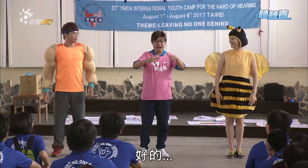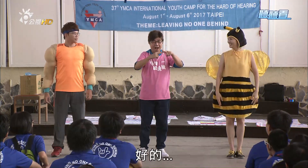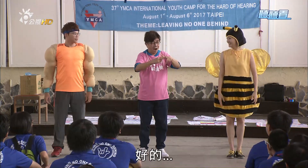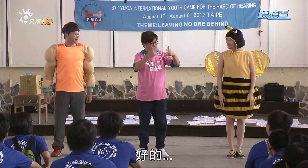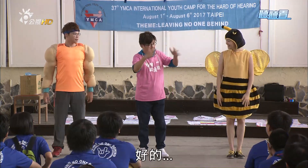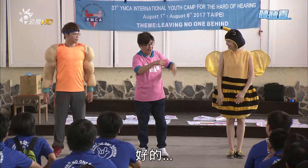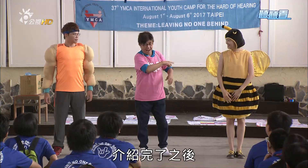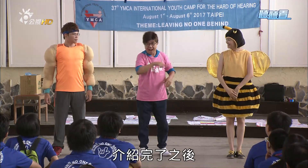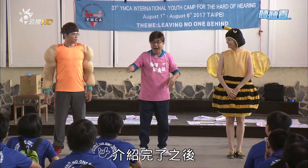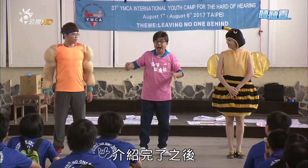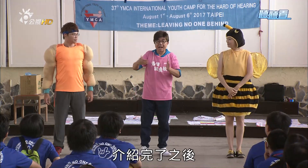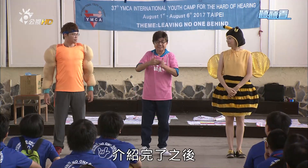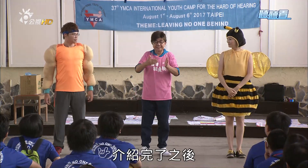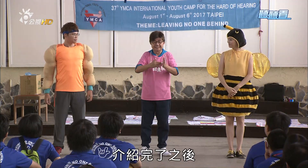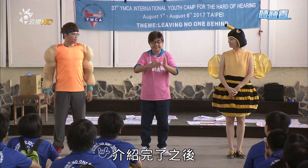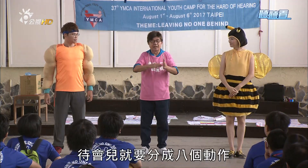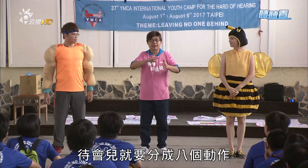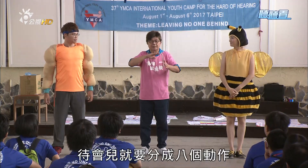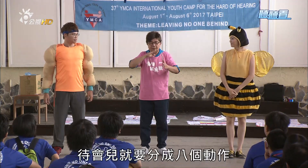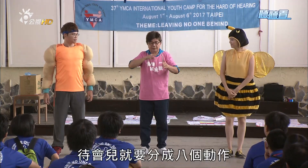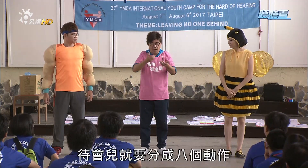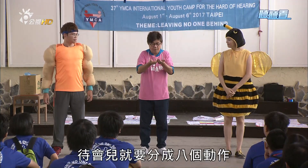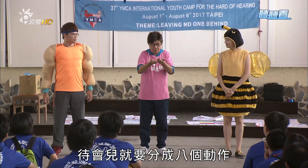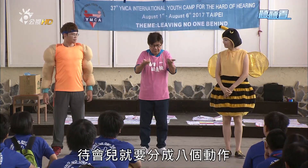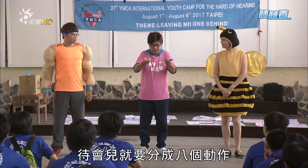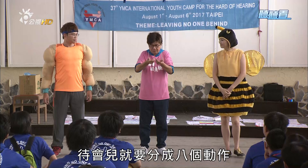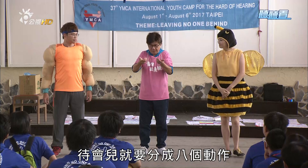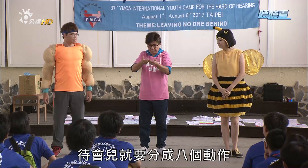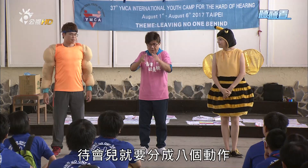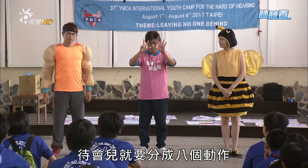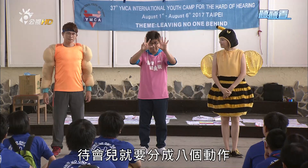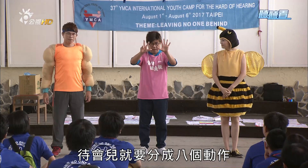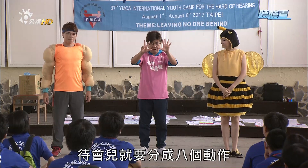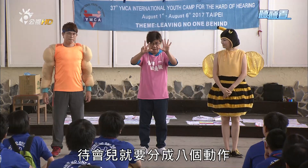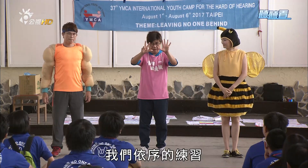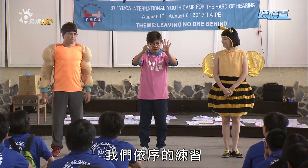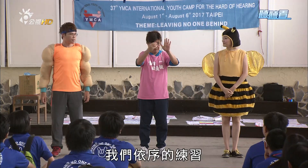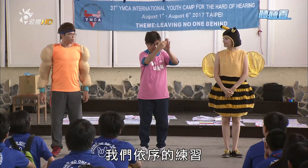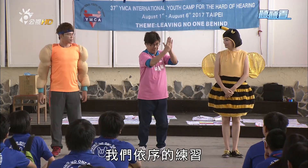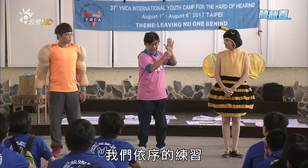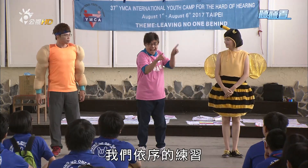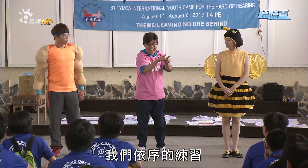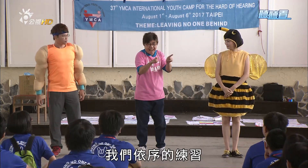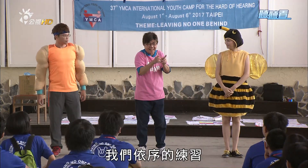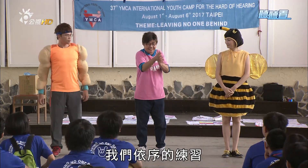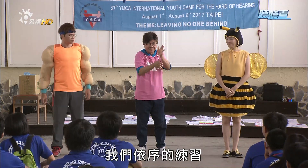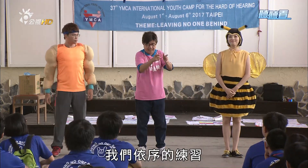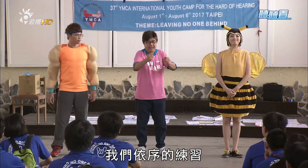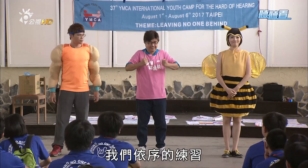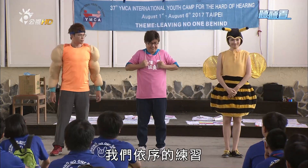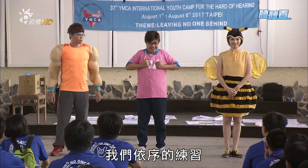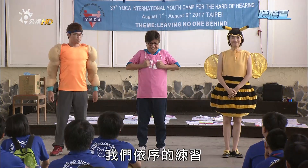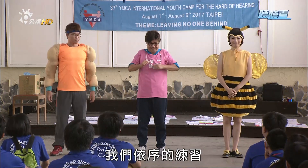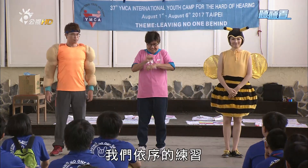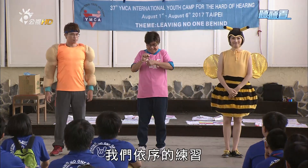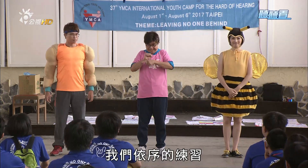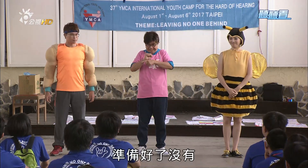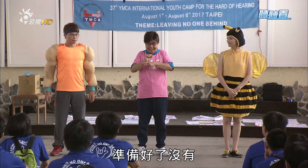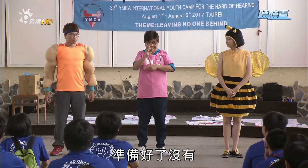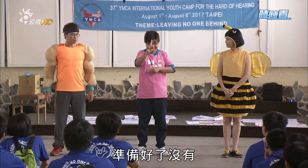好的。介绍完了之后呢，待会儿就要分成8个动作，我们依序的练习。准备好了没有啊？